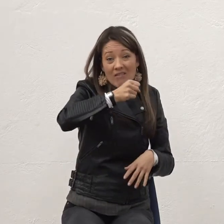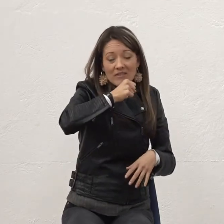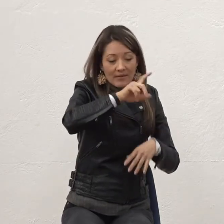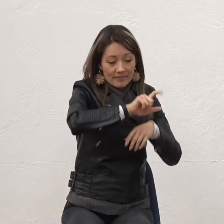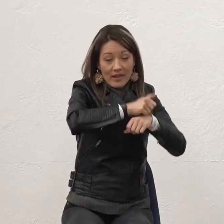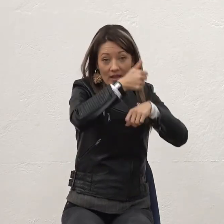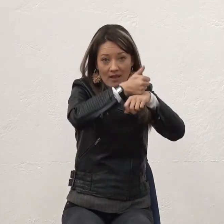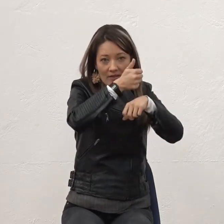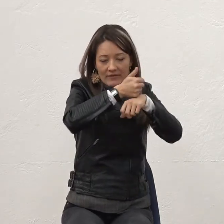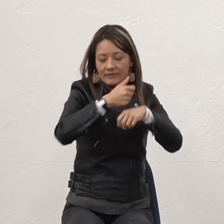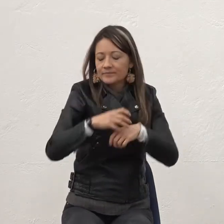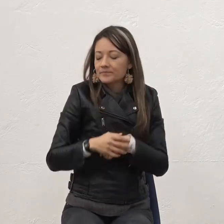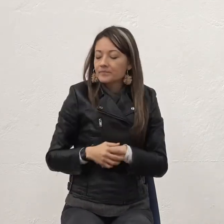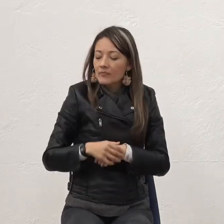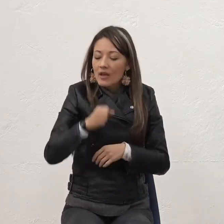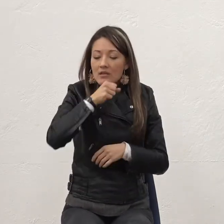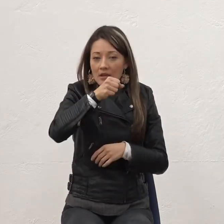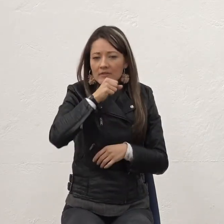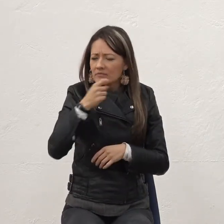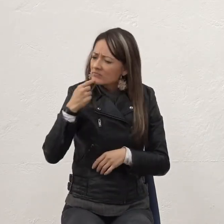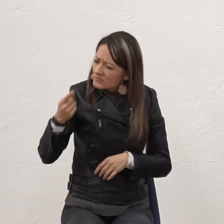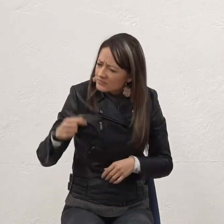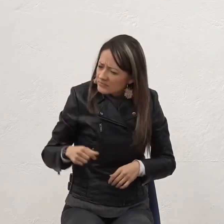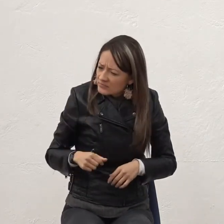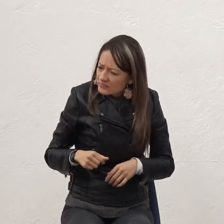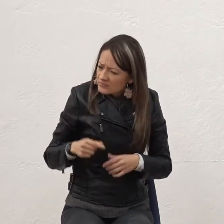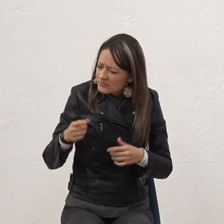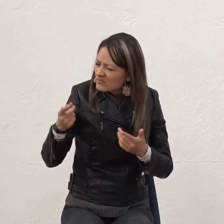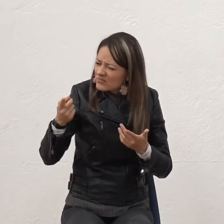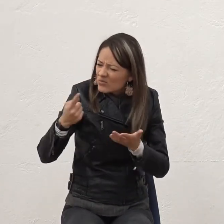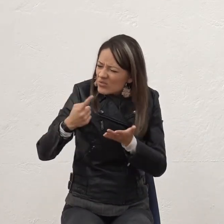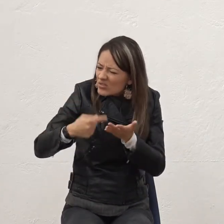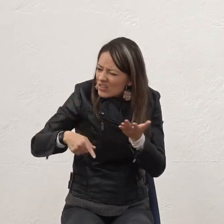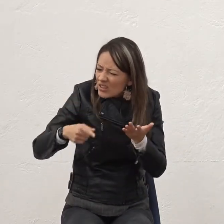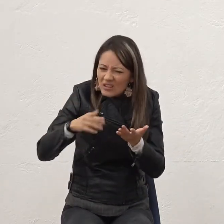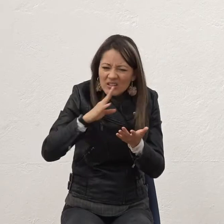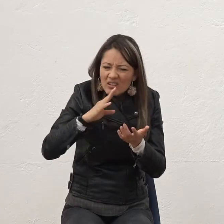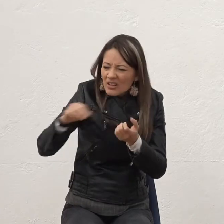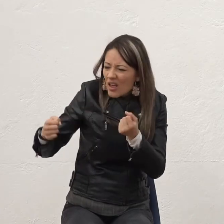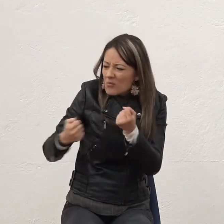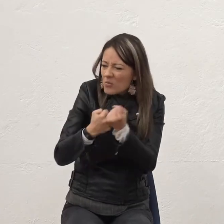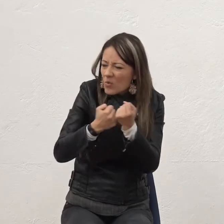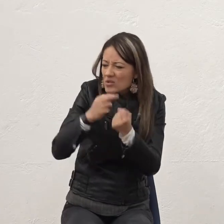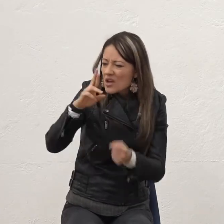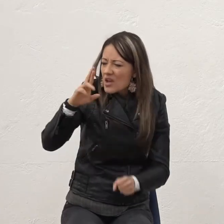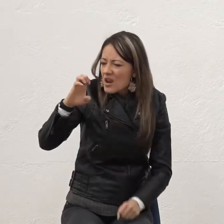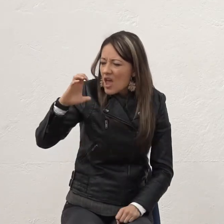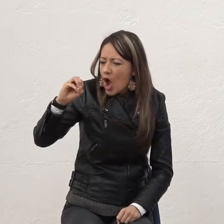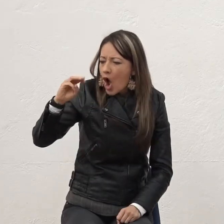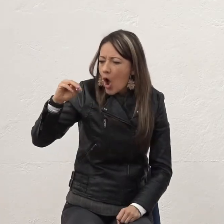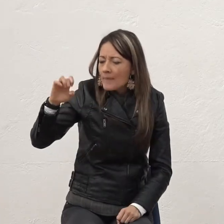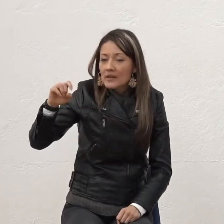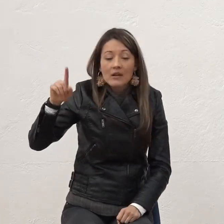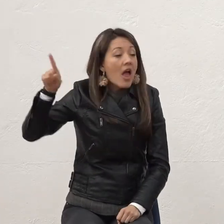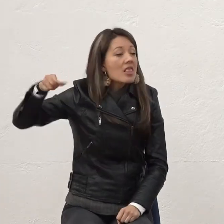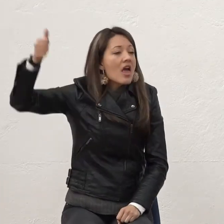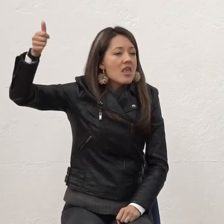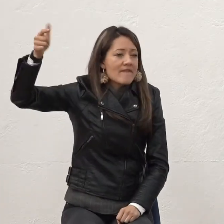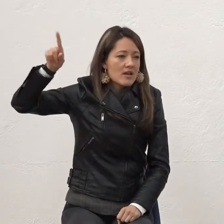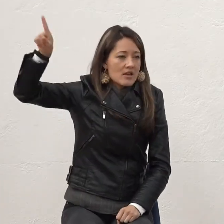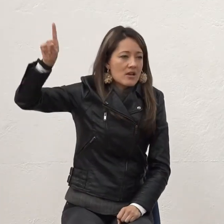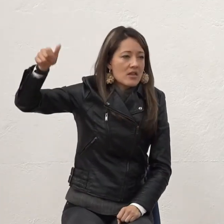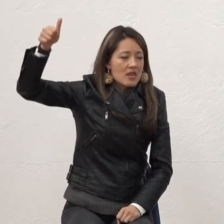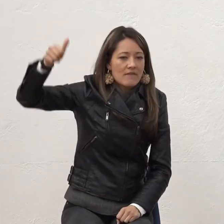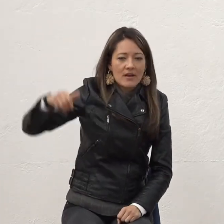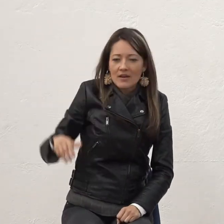el jefe me dice, ¿y usted quién la recomendó? Yo le dije, pues el de arriba. Y